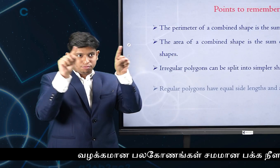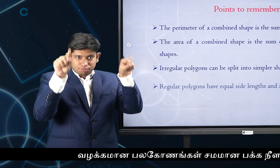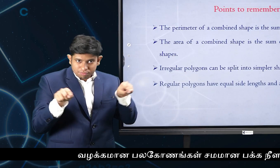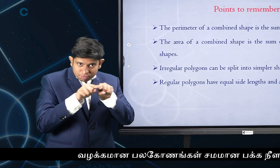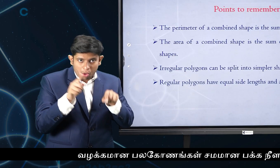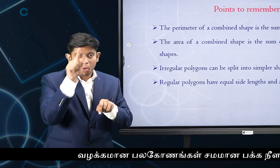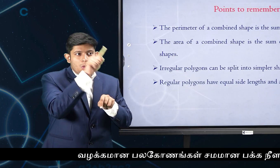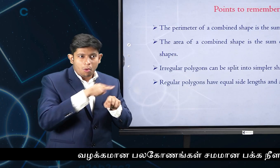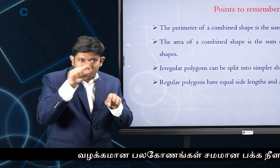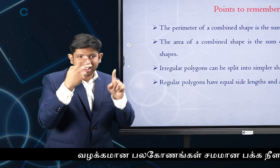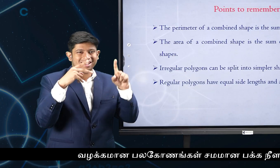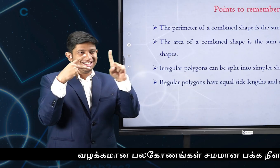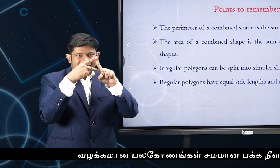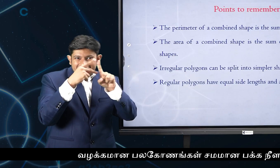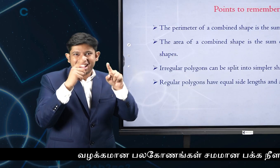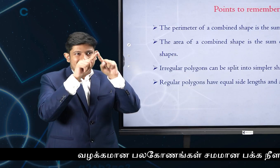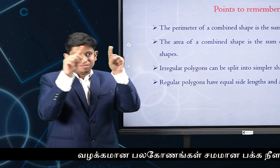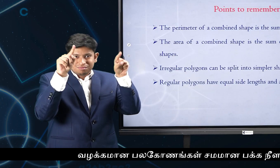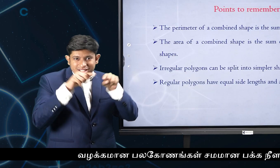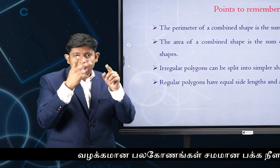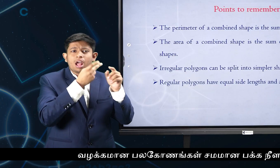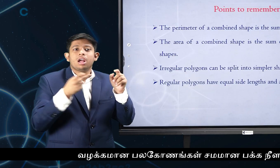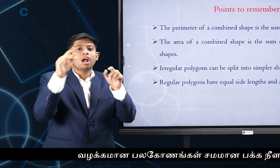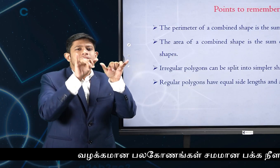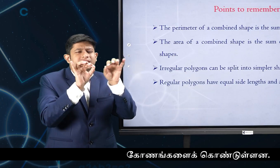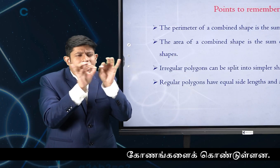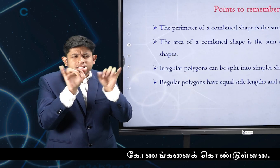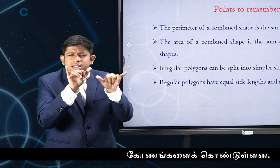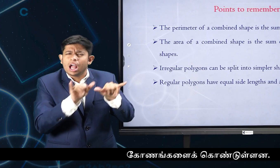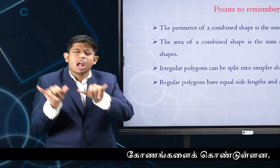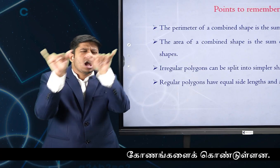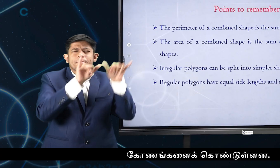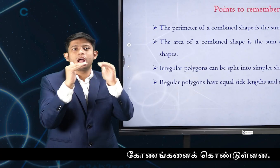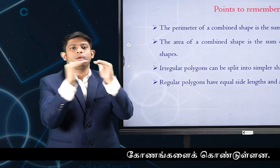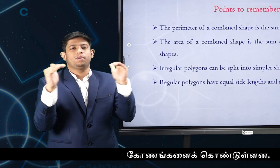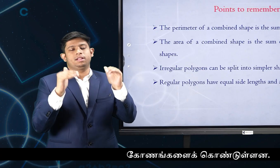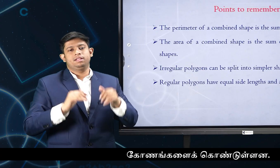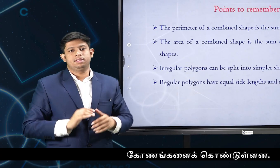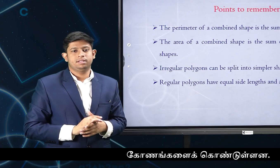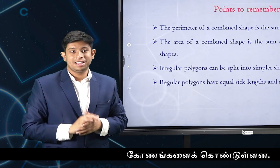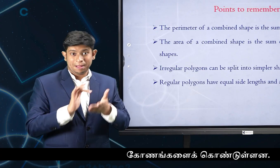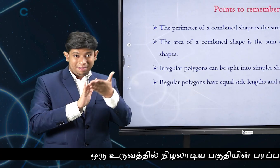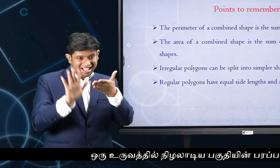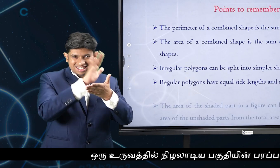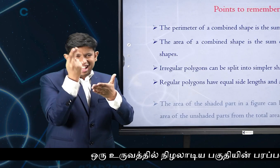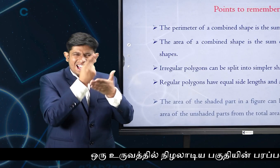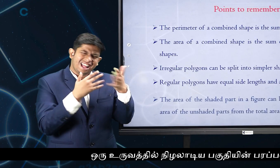வழக்கமாக பல கோணங்கள் சமமாக பக்க நீளம் மற்றும் கோணங்களை கொண்டுள்ளன. ஒரு